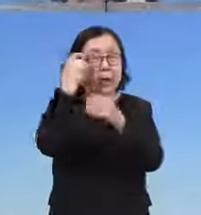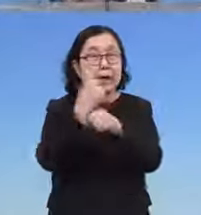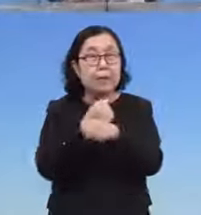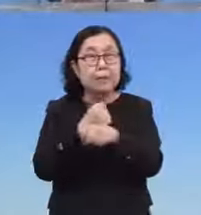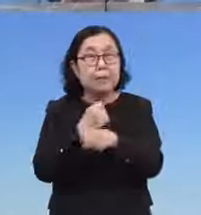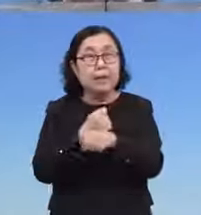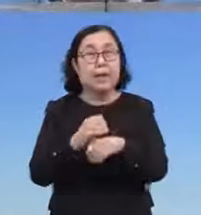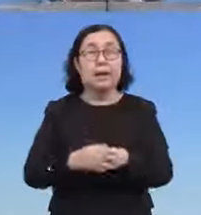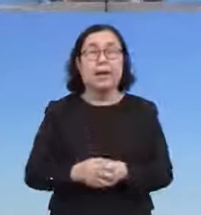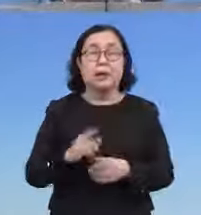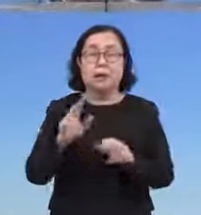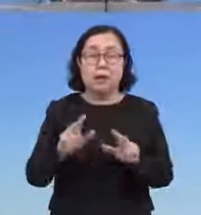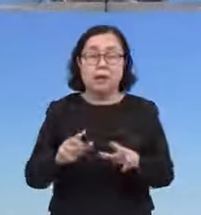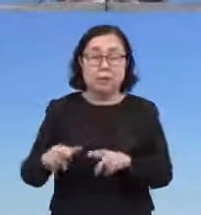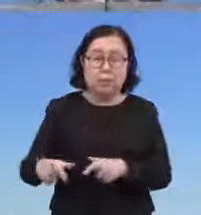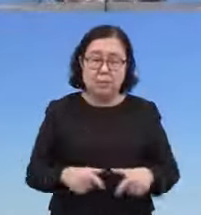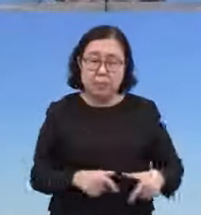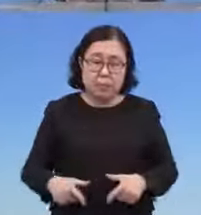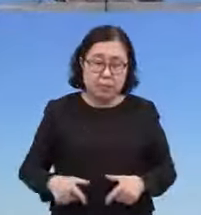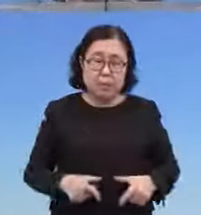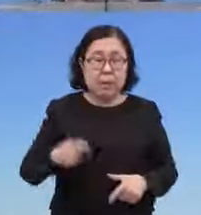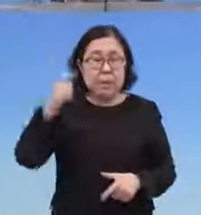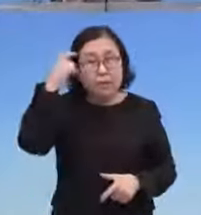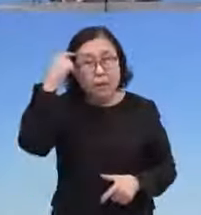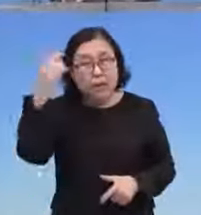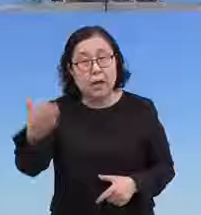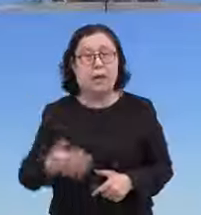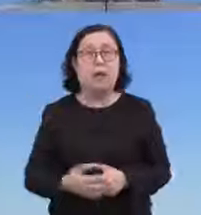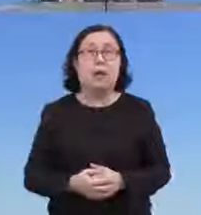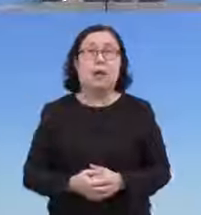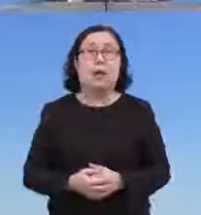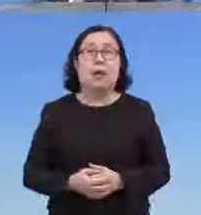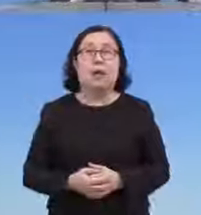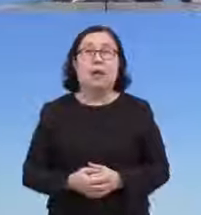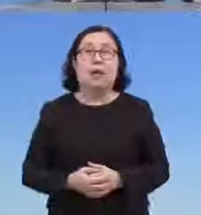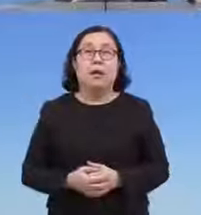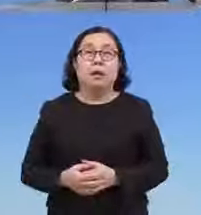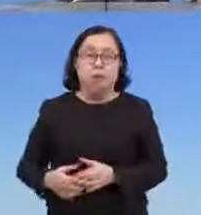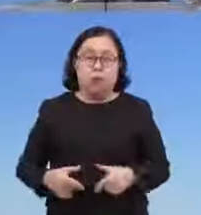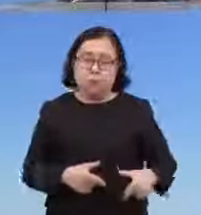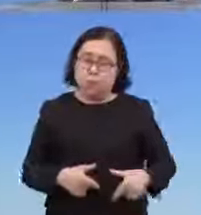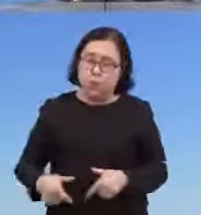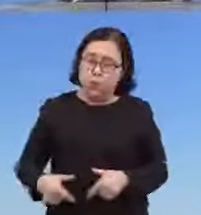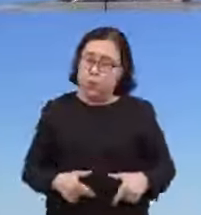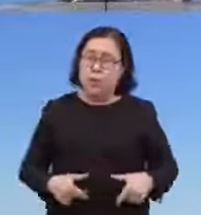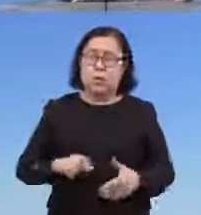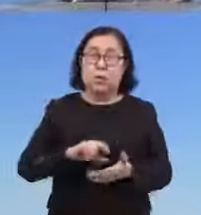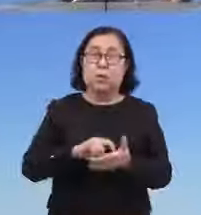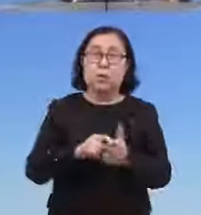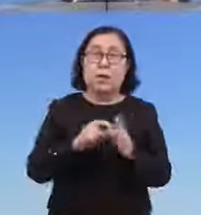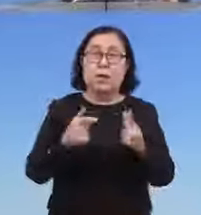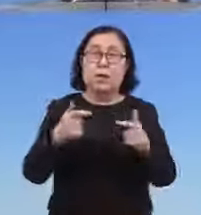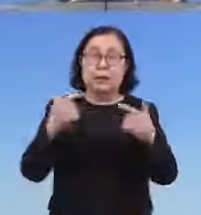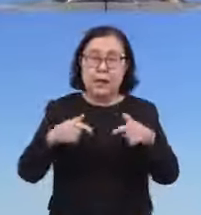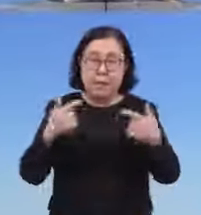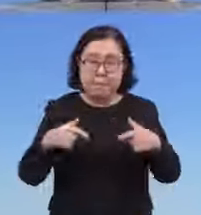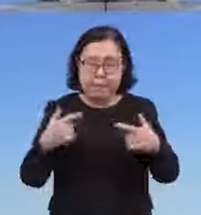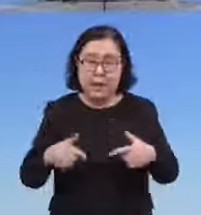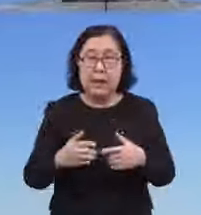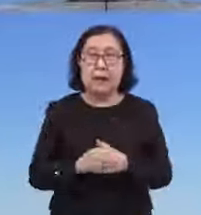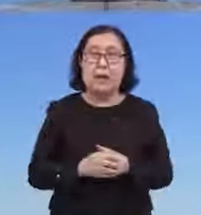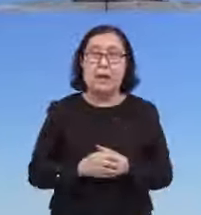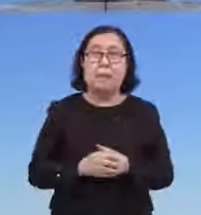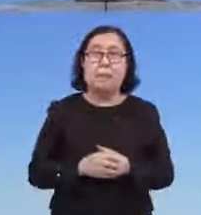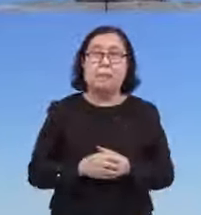여러분 부탁합니다. 아직도 그렇게 머뭇머뭇거리세요? 주저주저 하세요? 주저주저 하는 정도가